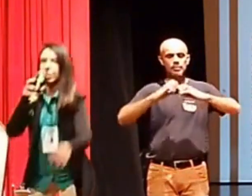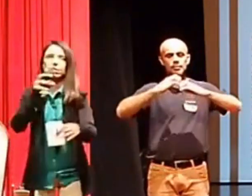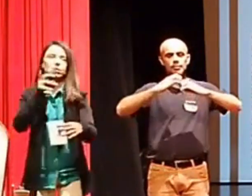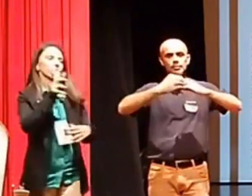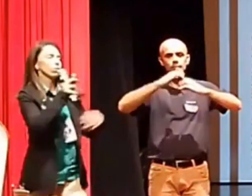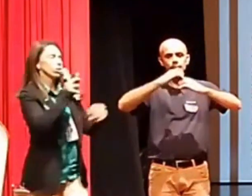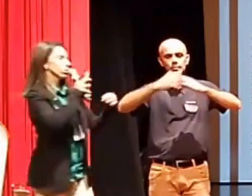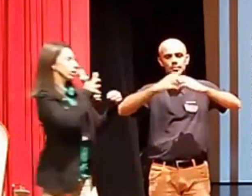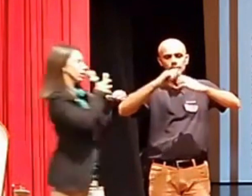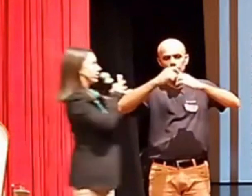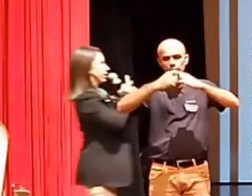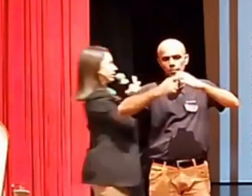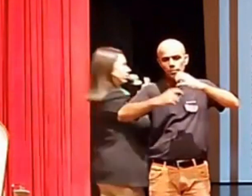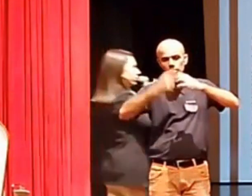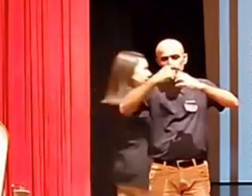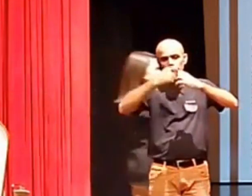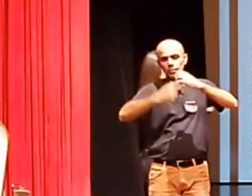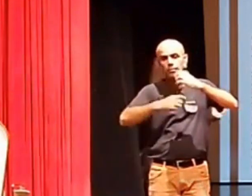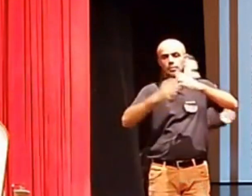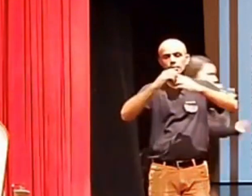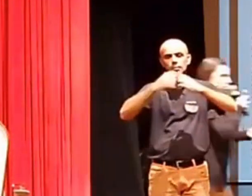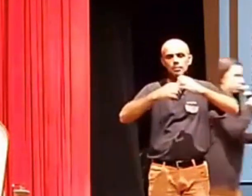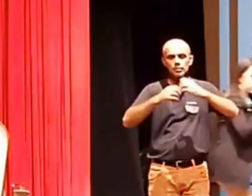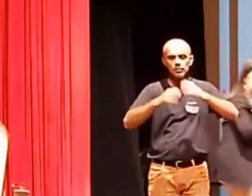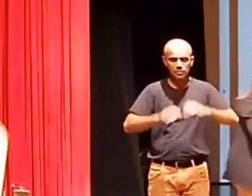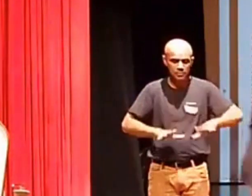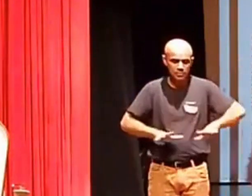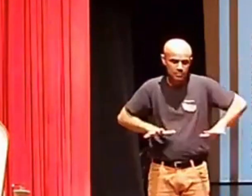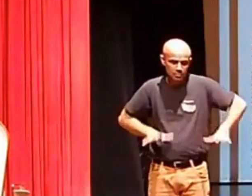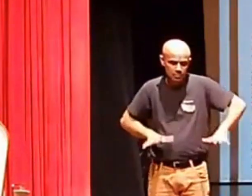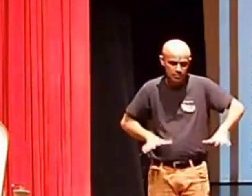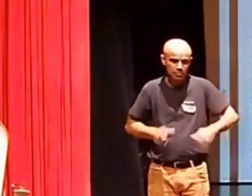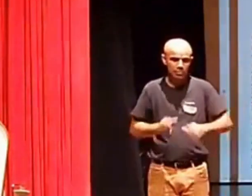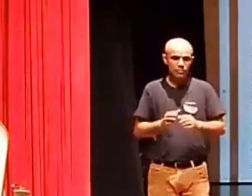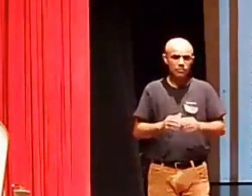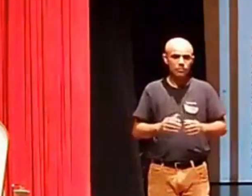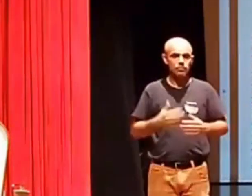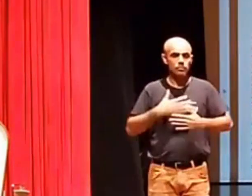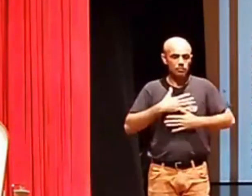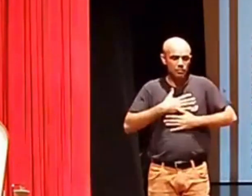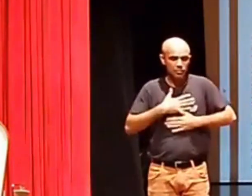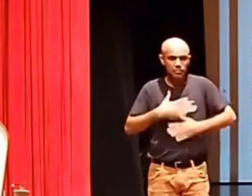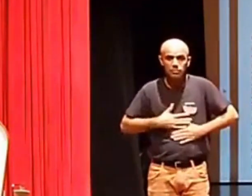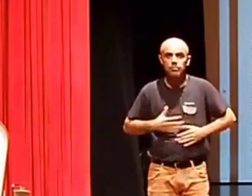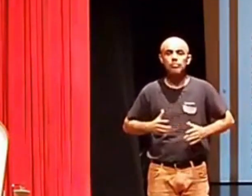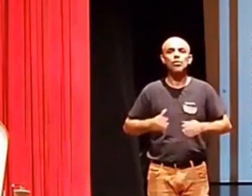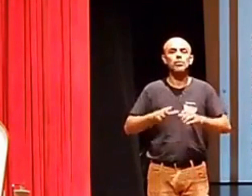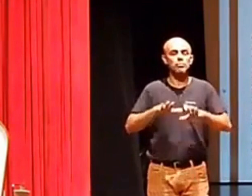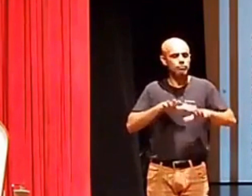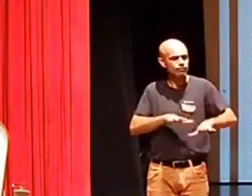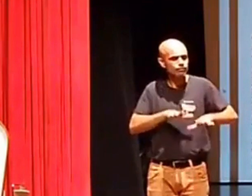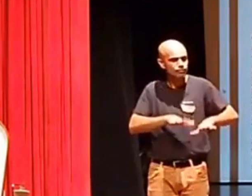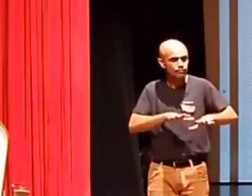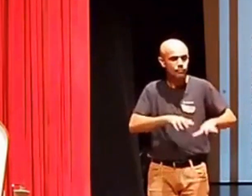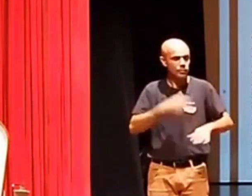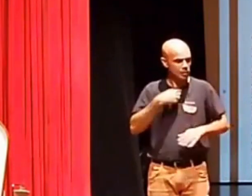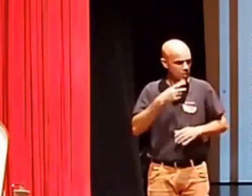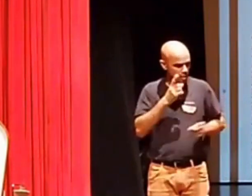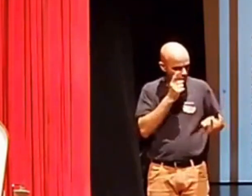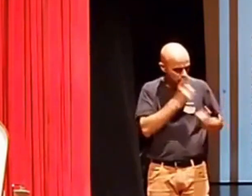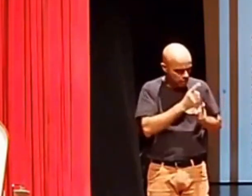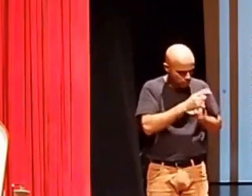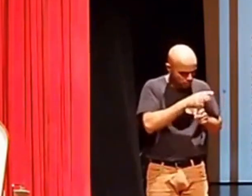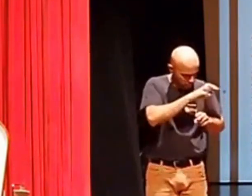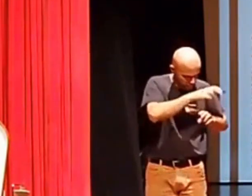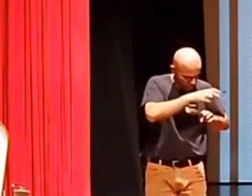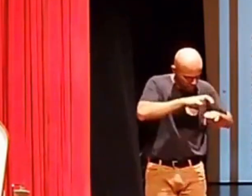Essa criança, quando ela faz a flexão anterior do tronco, esse adolescente ou esse adulto, a gente consegue pegar